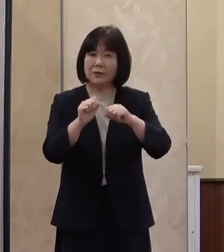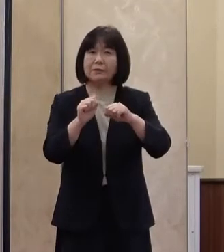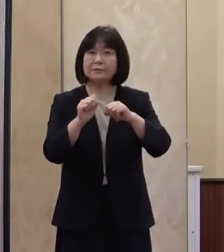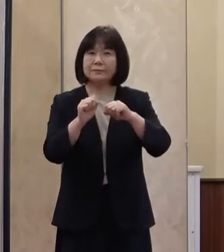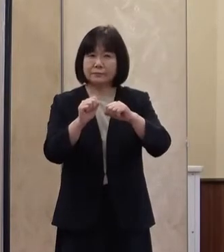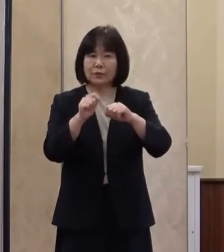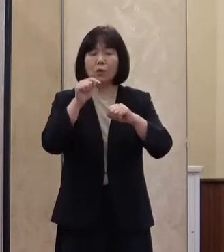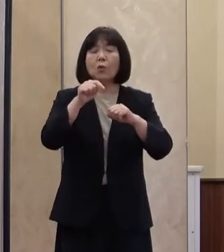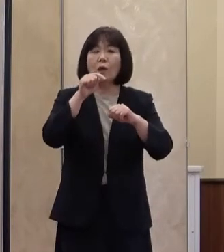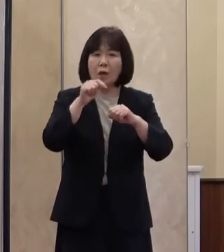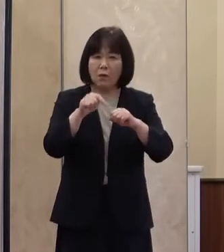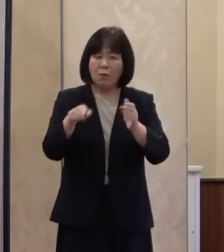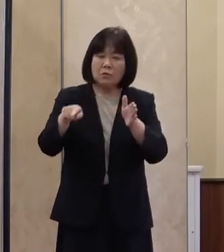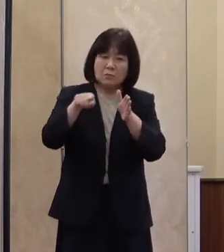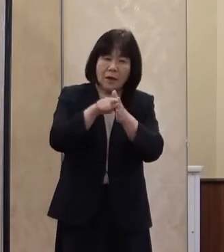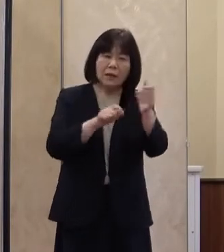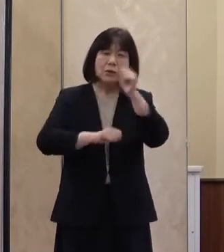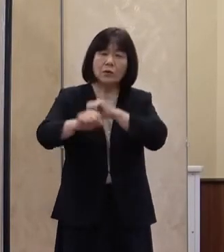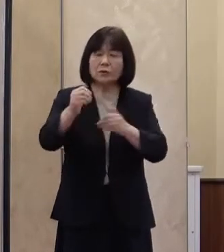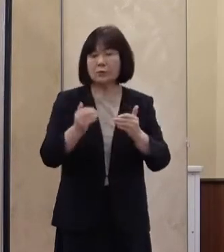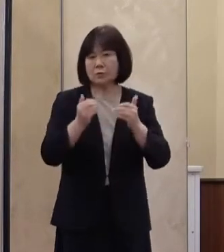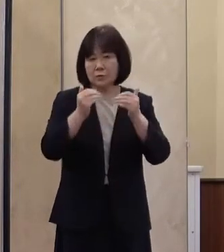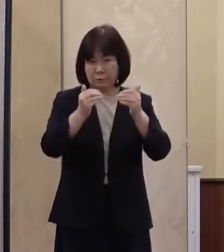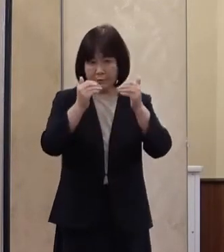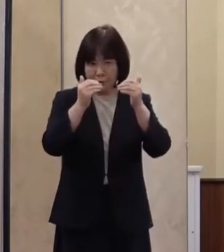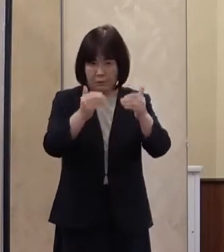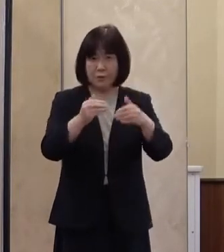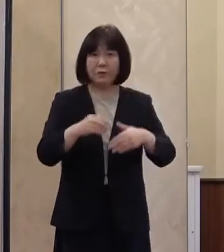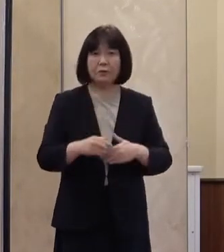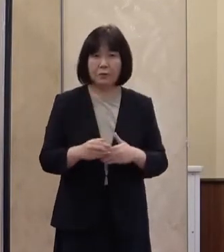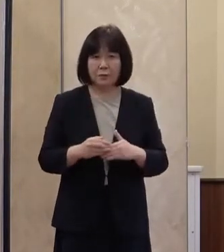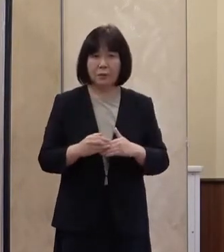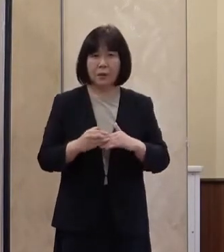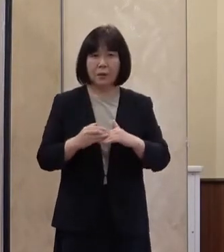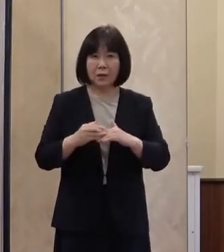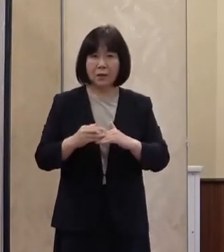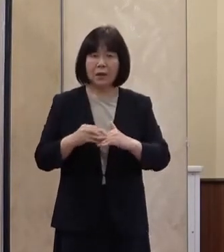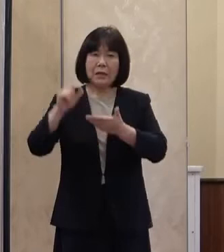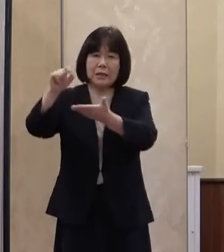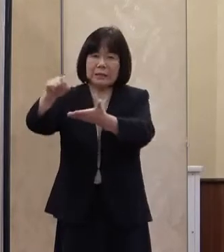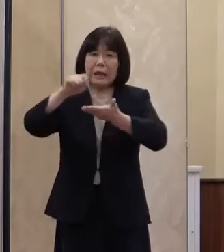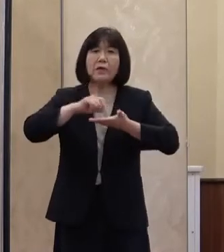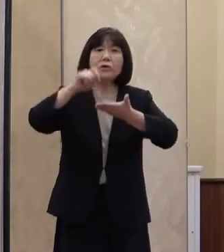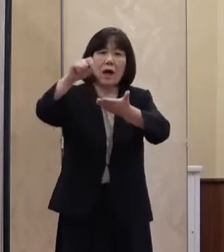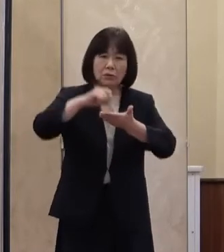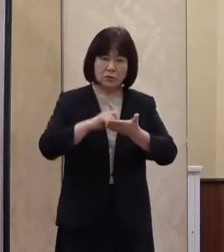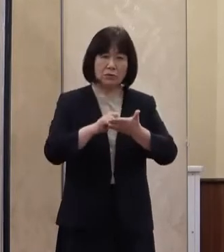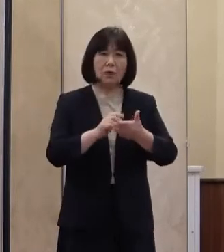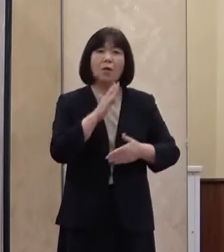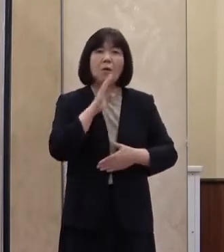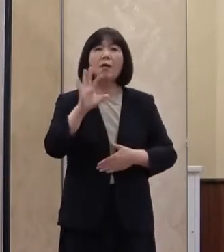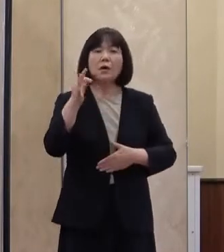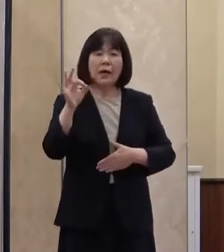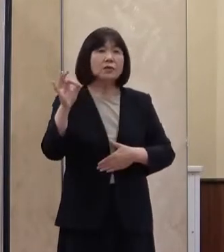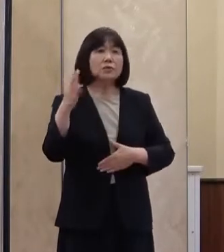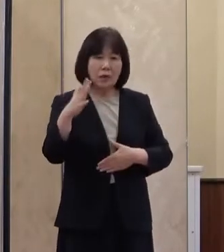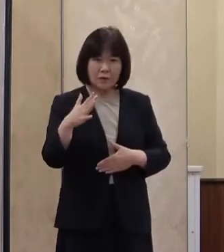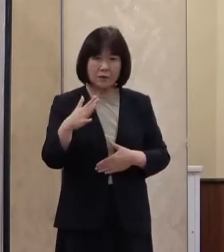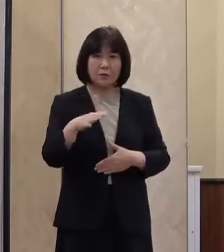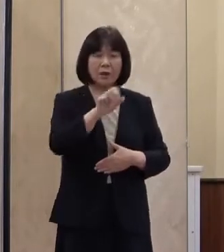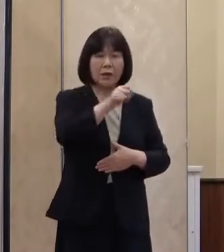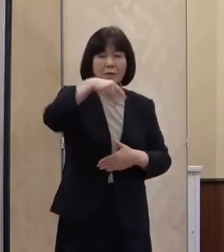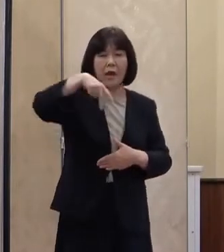式、これを踏まえた取り組みの推進、テイクアウト、デリバリーであったり、キャッシュレス決済であったり、 SNS での情報の発信であ